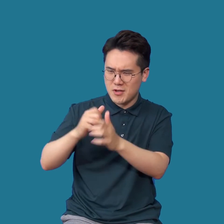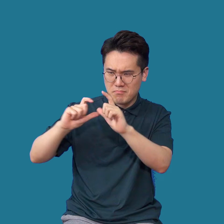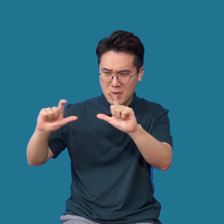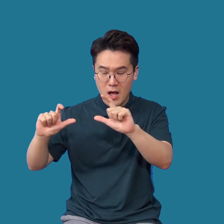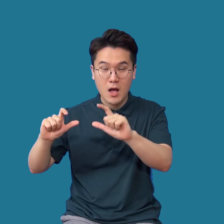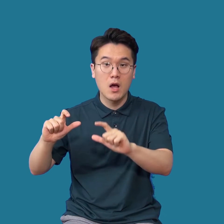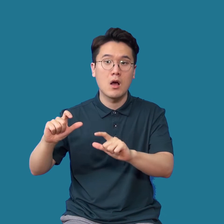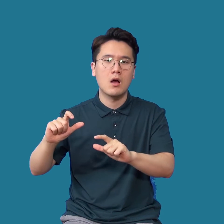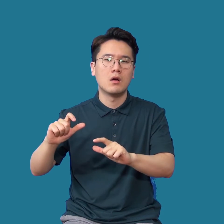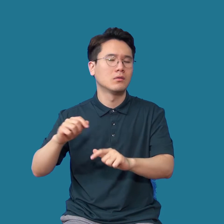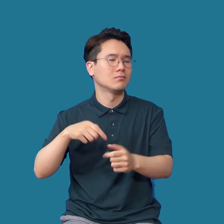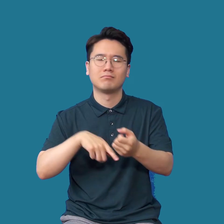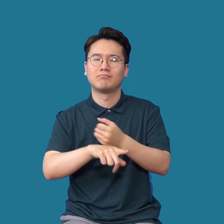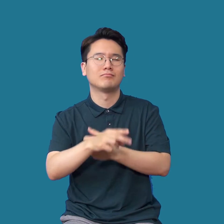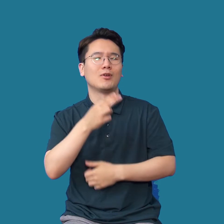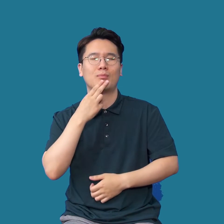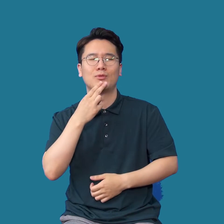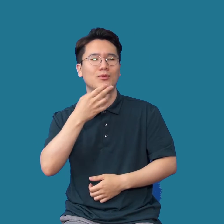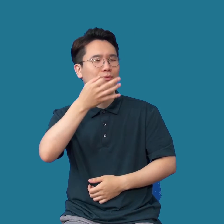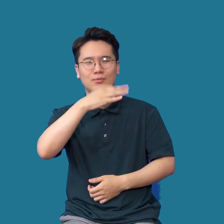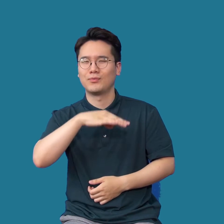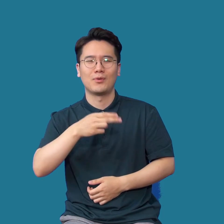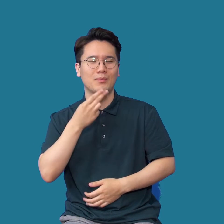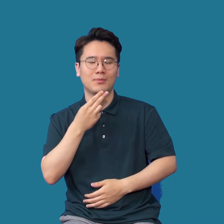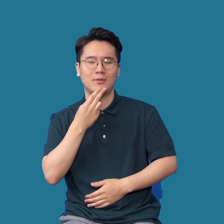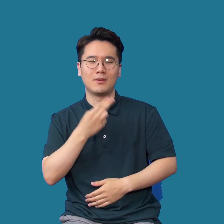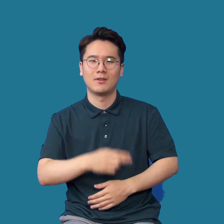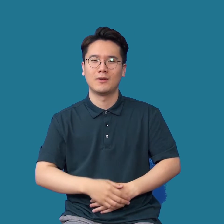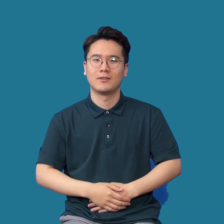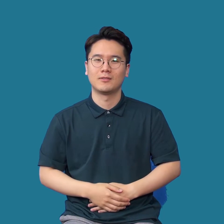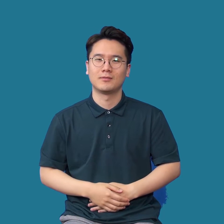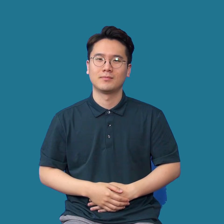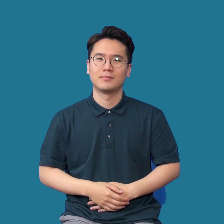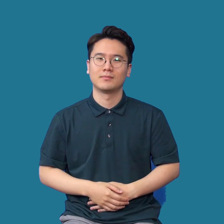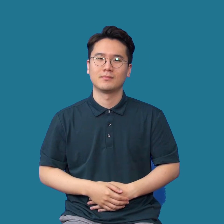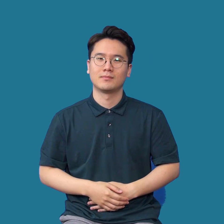무고일 뿐입니다. 그 고발은 아무 소용이 없습니다.